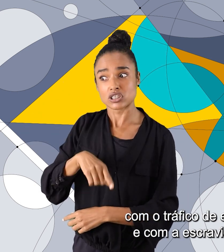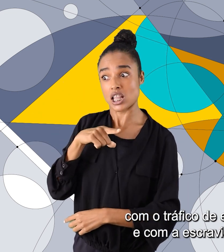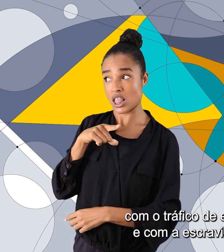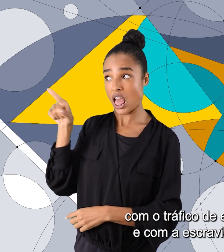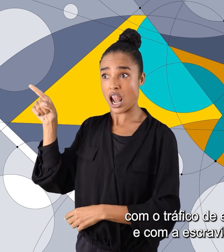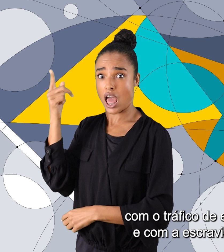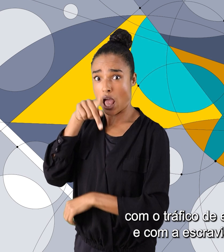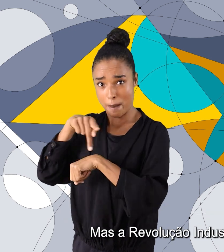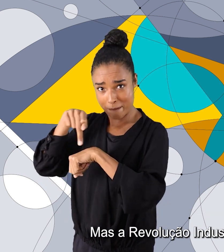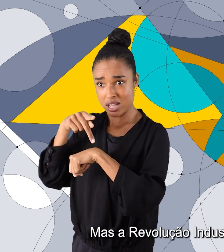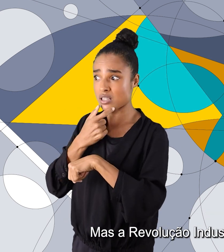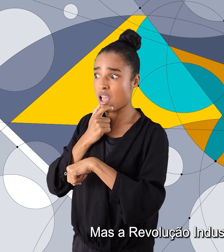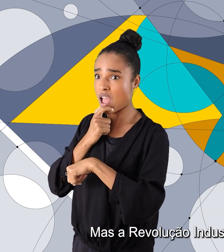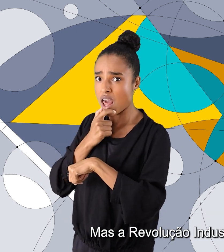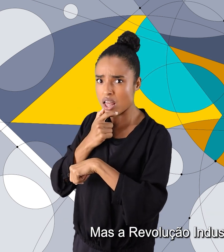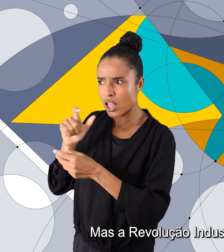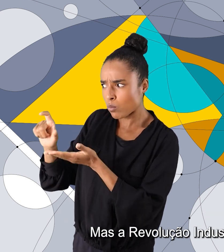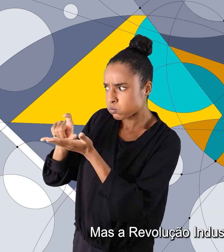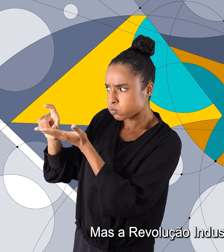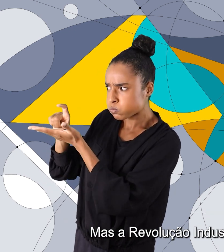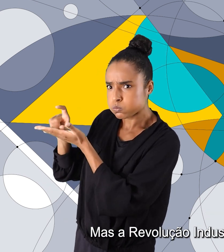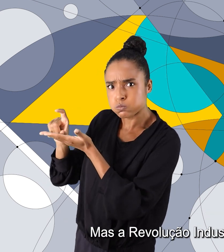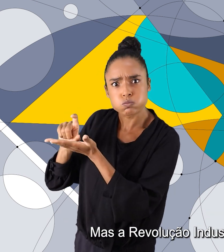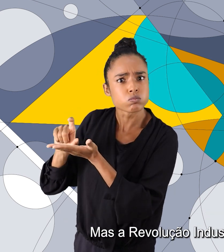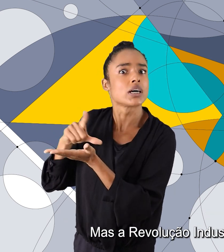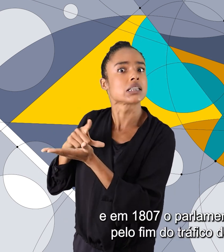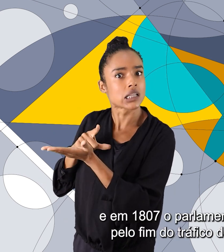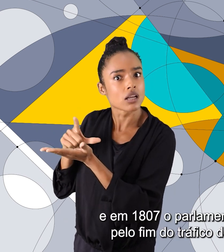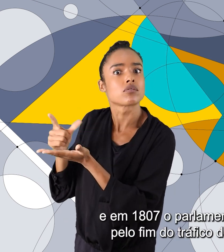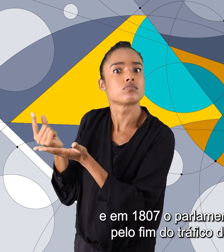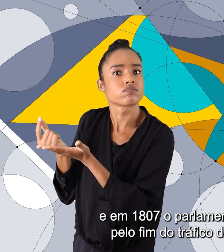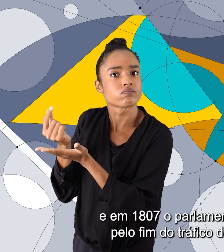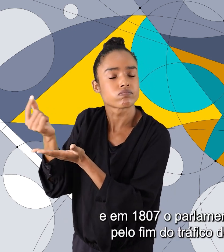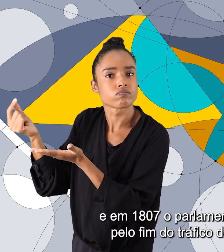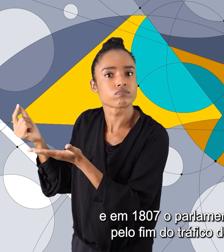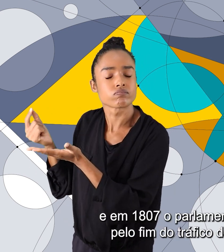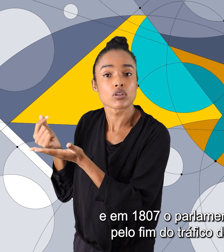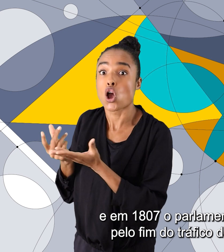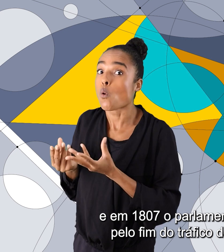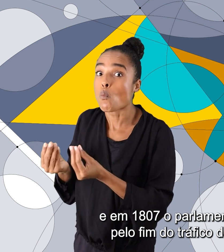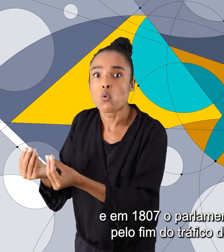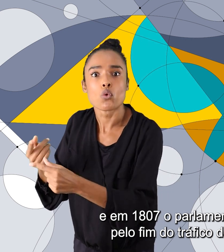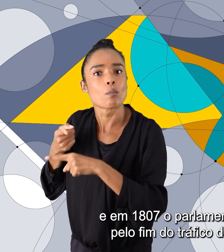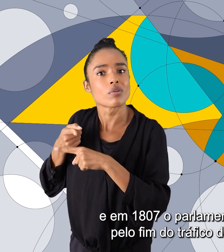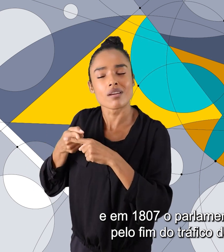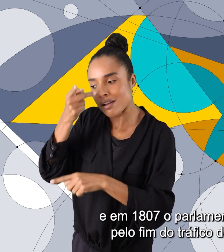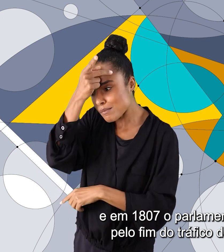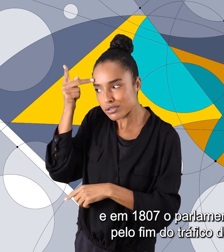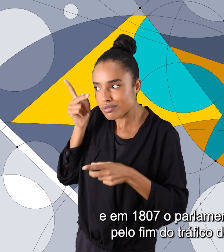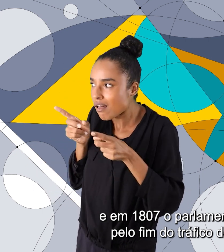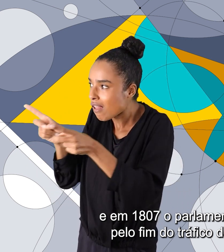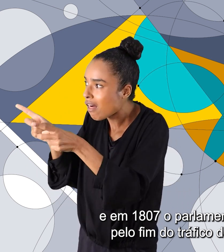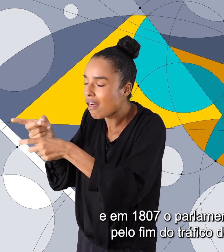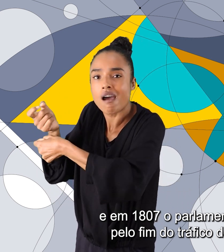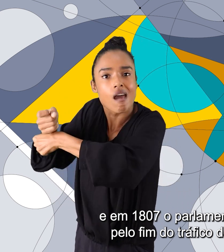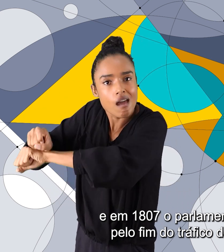escravidão. Muito. Mas a Revolução Industrial estava em curso e em 1807 o parlamento inglês